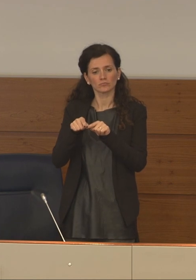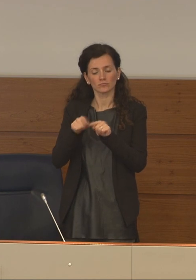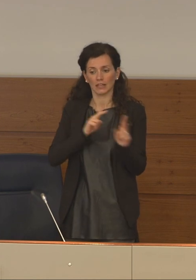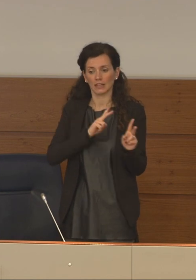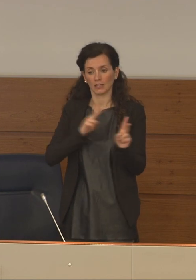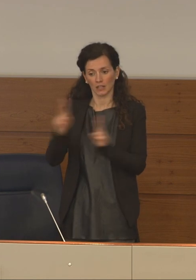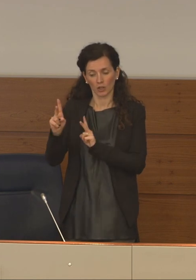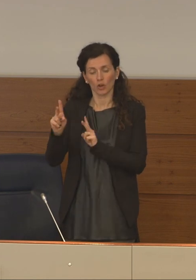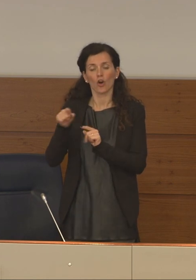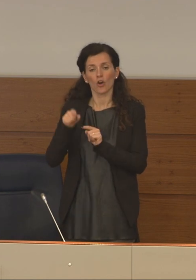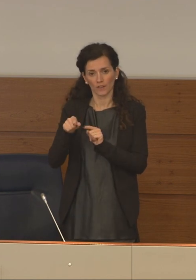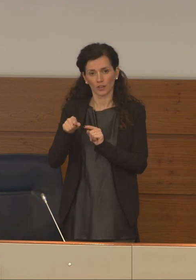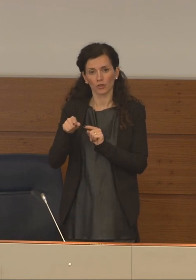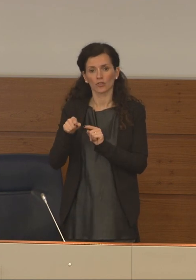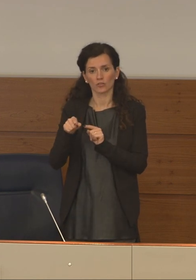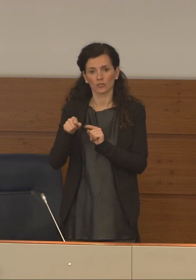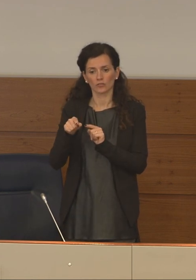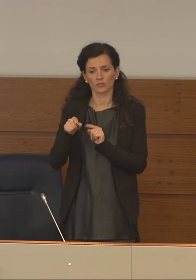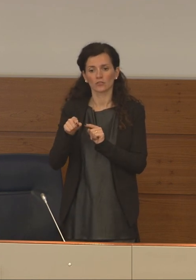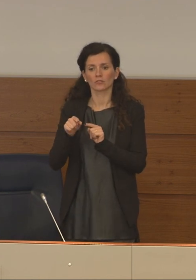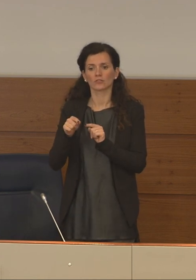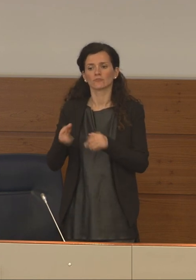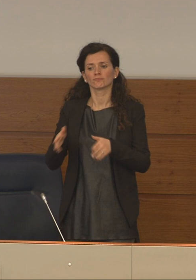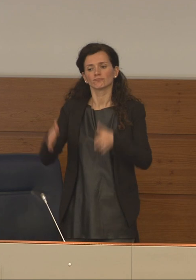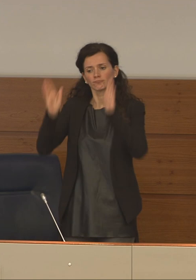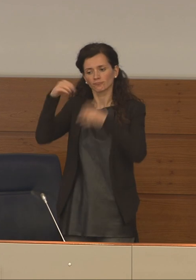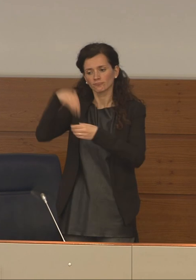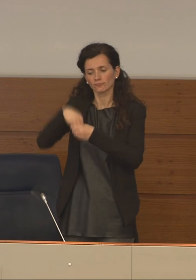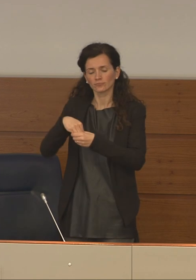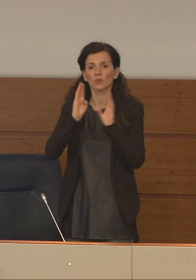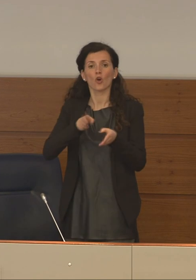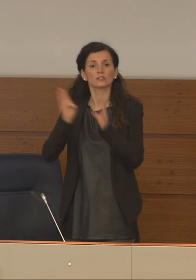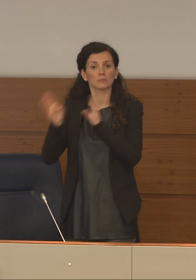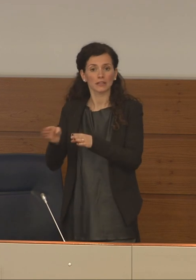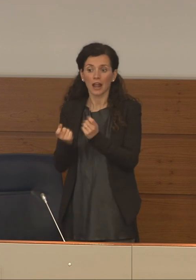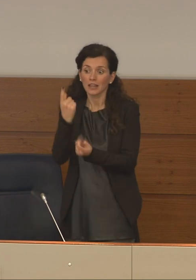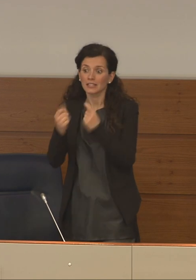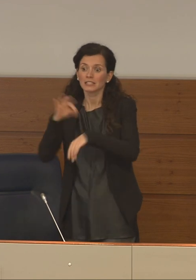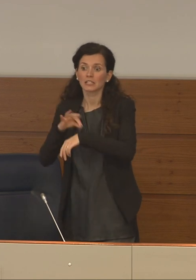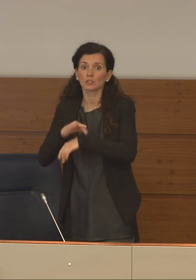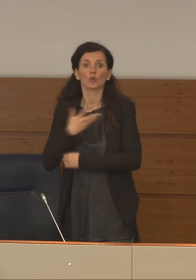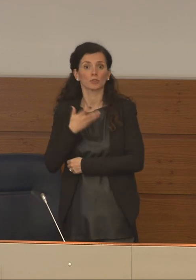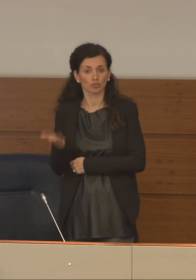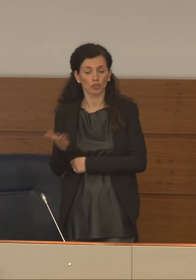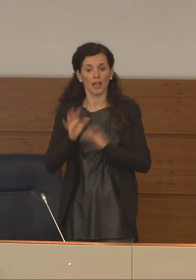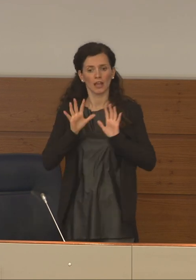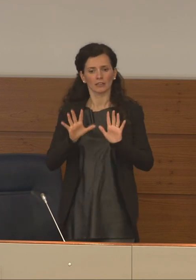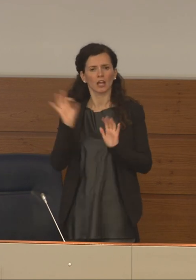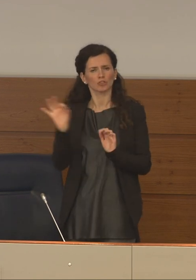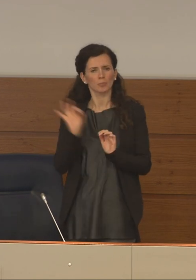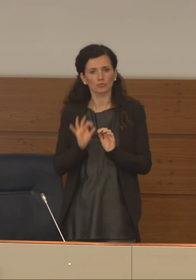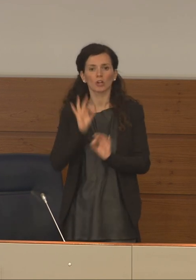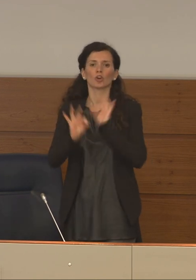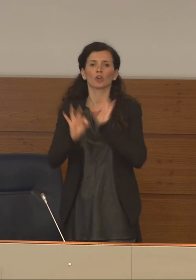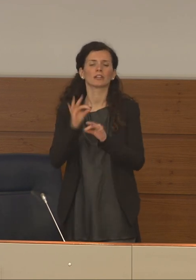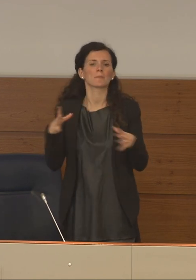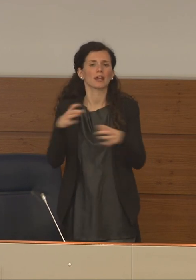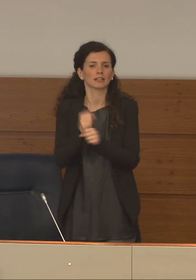ricovero con strutture ospedaliere con dei sintomi il 10 per cento in terapia intensiva